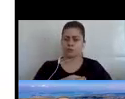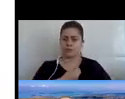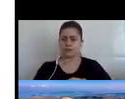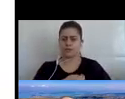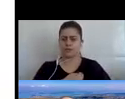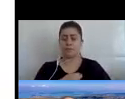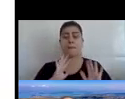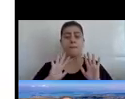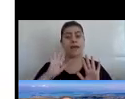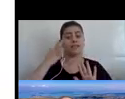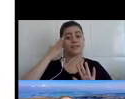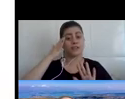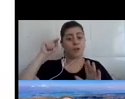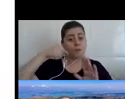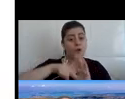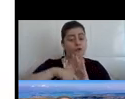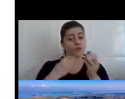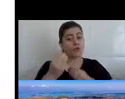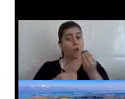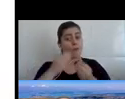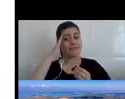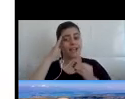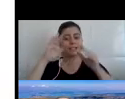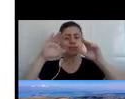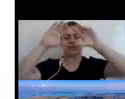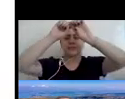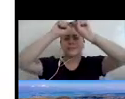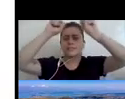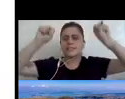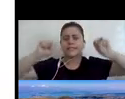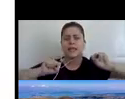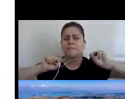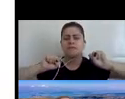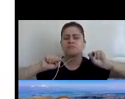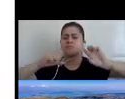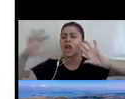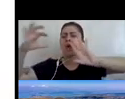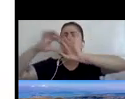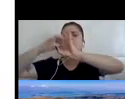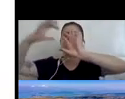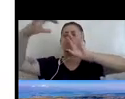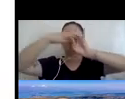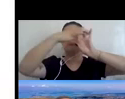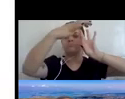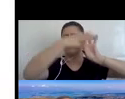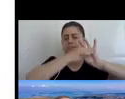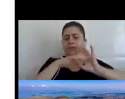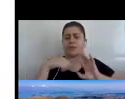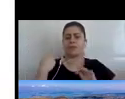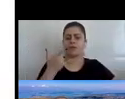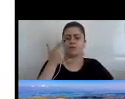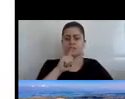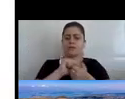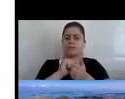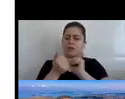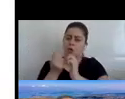que esse sistema se dá, se interconecta com outros subsistemas, para que a gente consiga ter uma adaptação